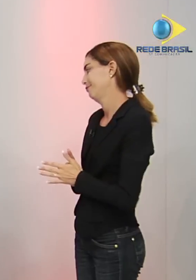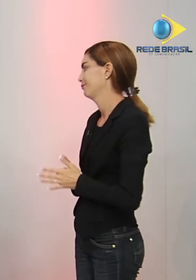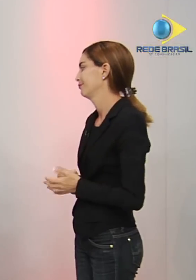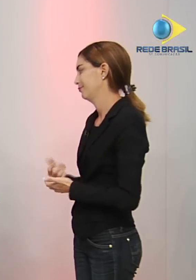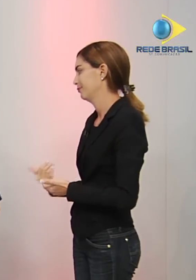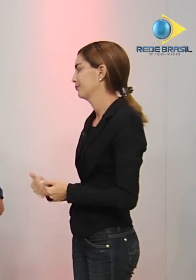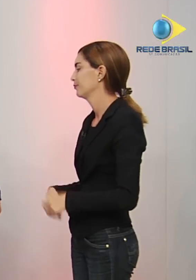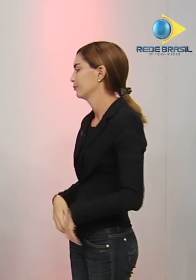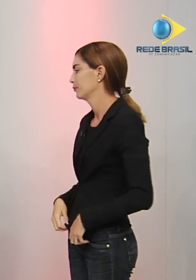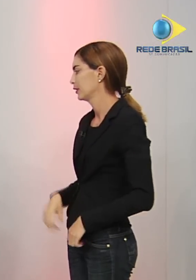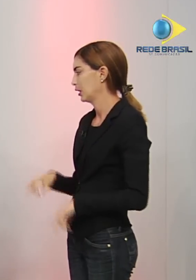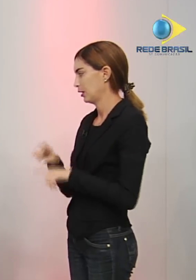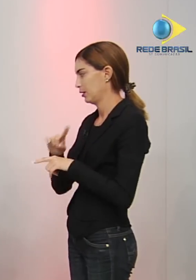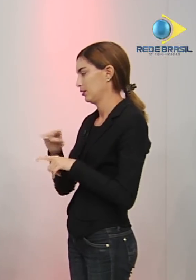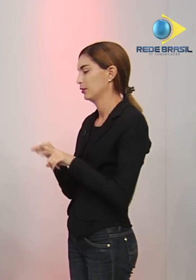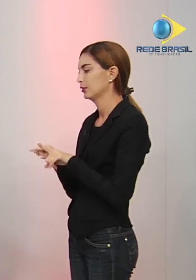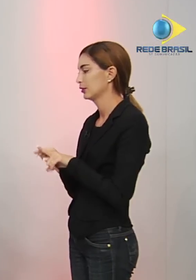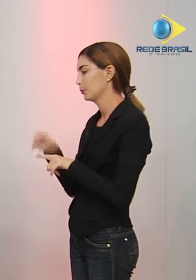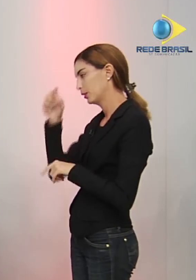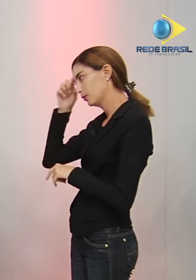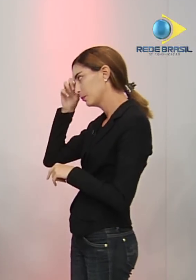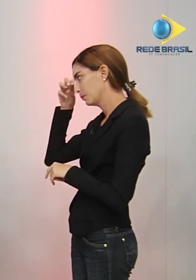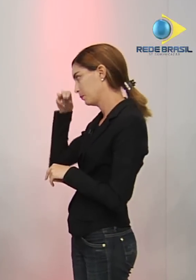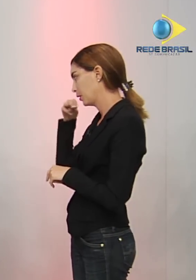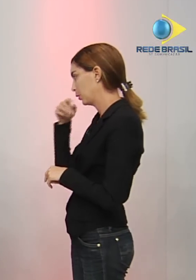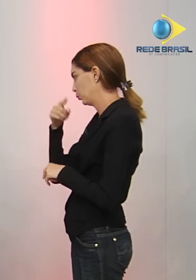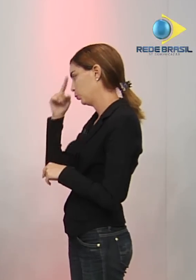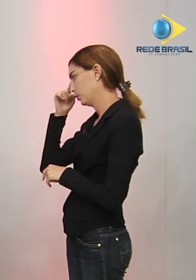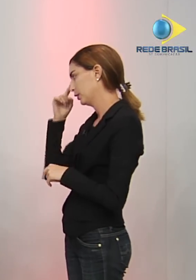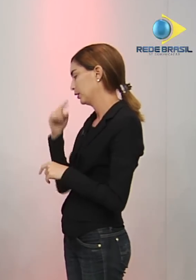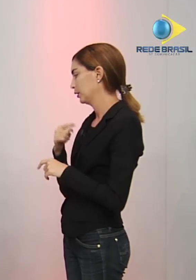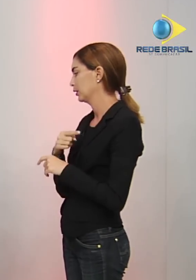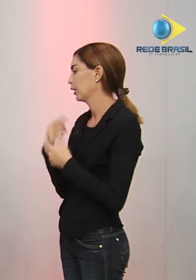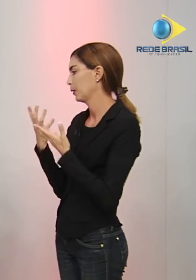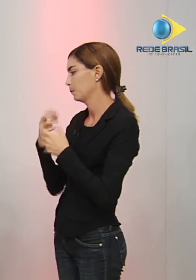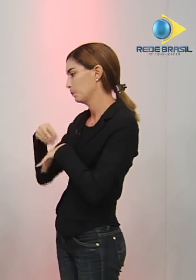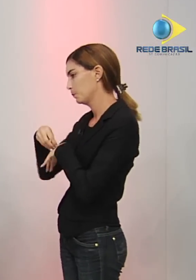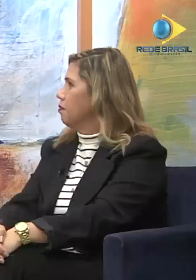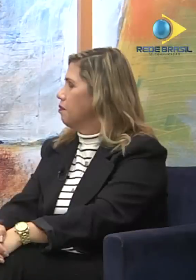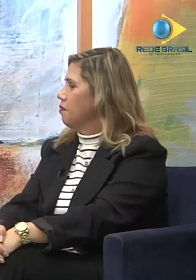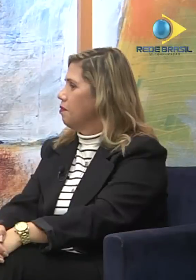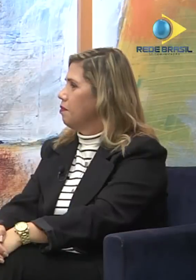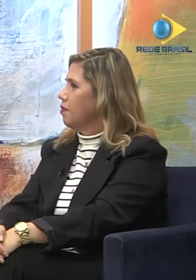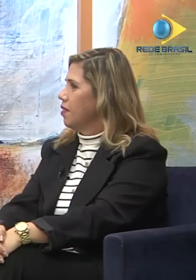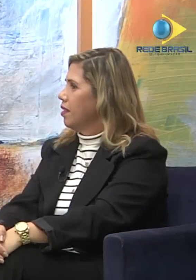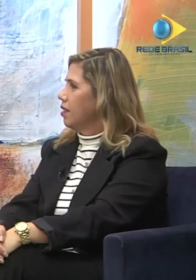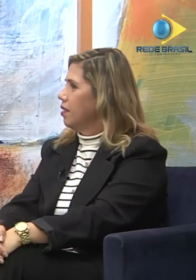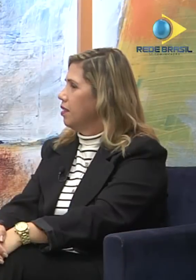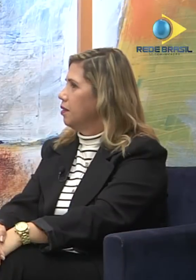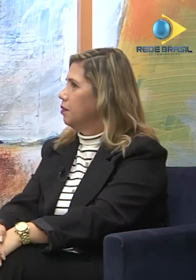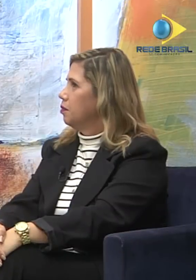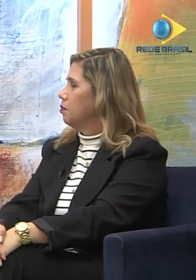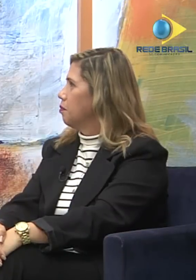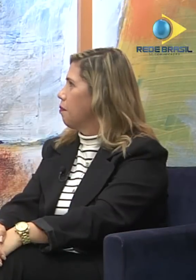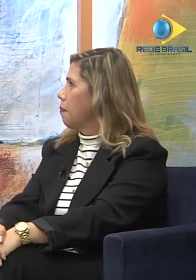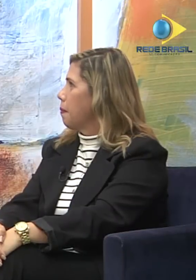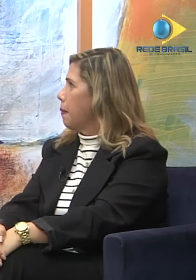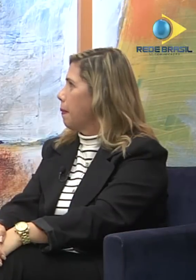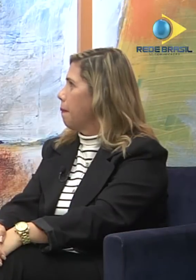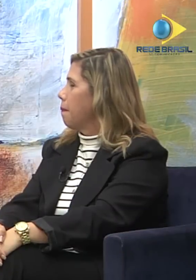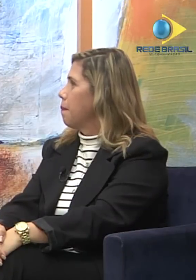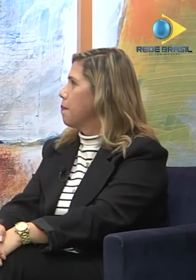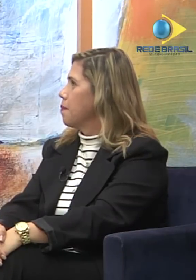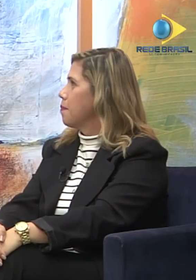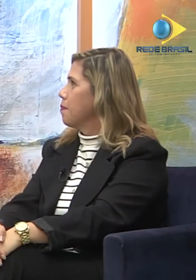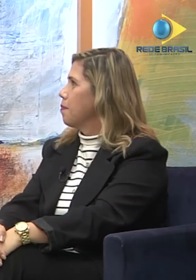se o Marcos Gonçalves quer acrescentar alguma coisa, pode ficar à vontade. É verdade. Eu costumo sempre dizer às pessoas que a ausência da